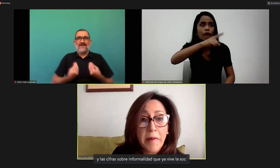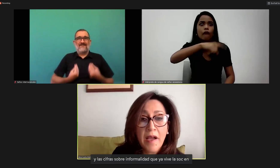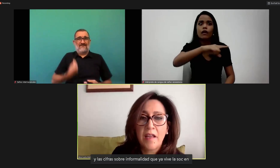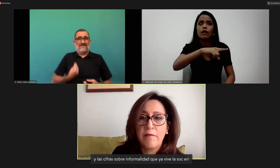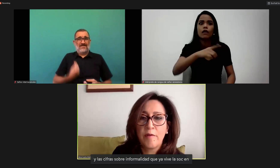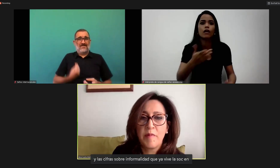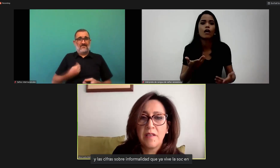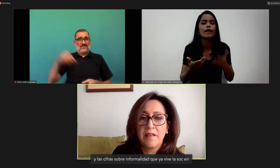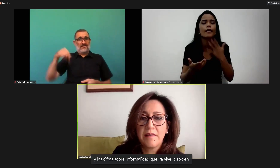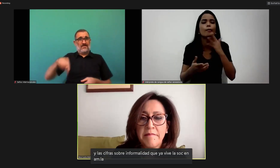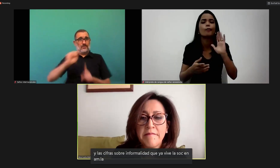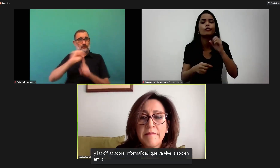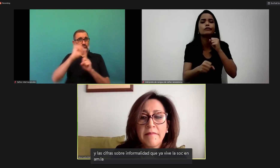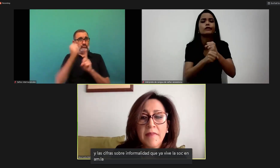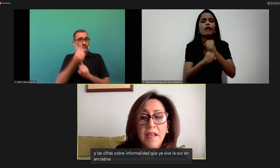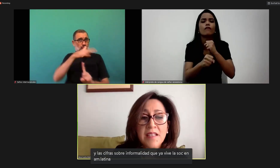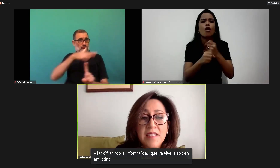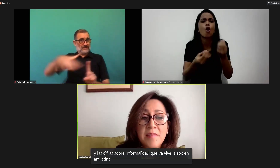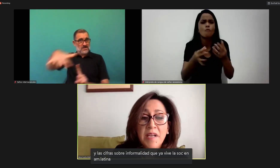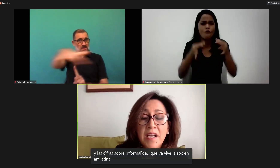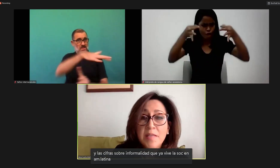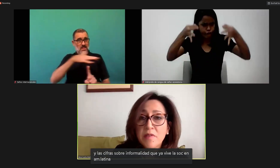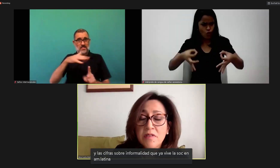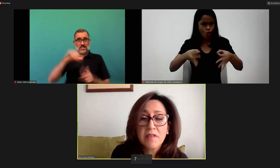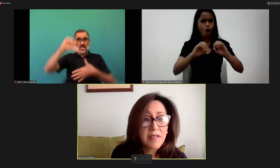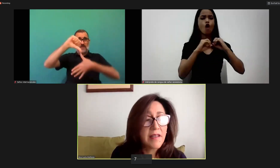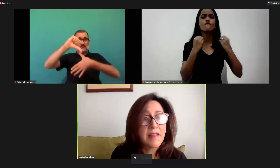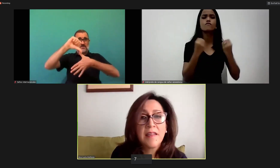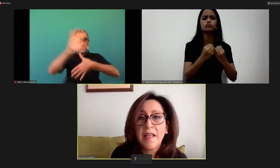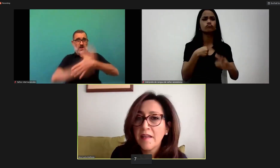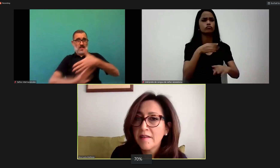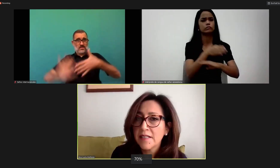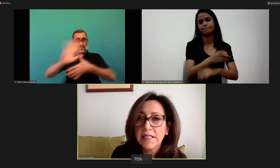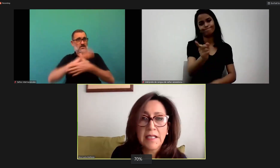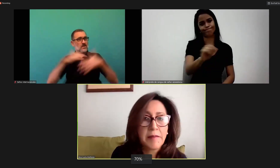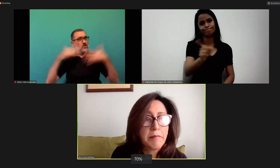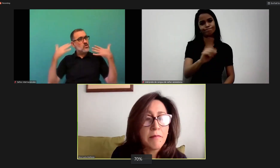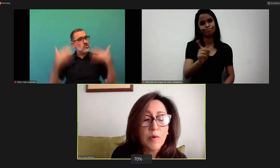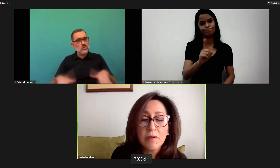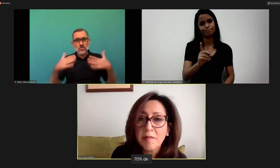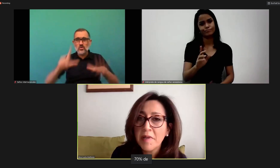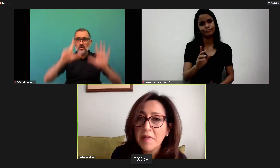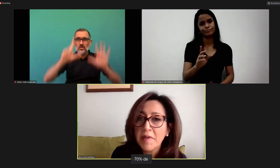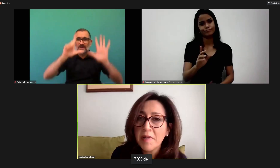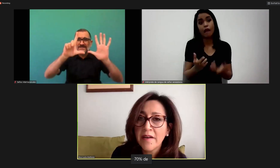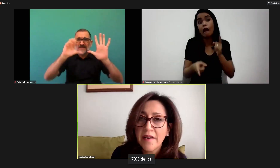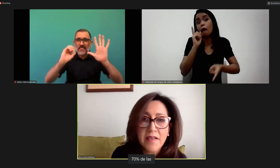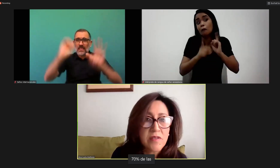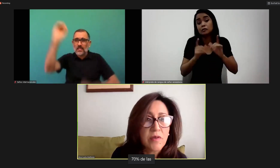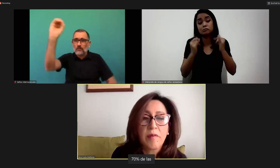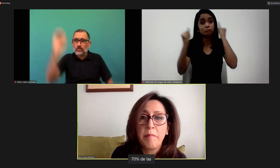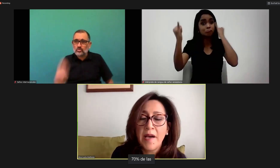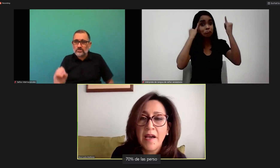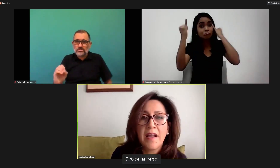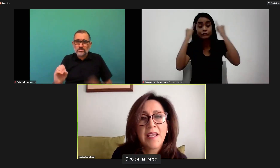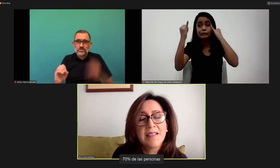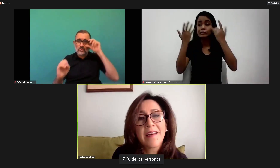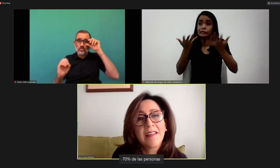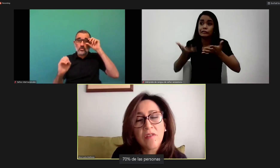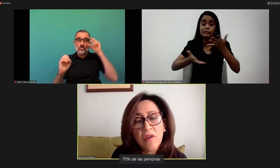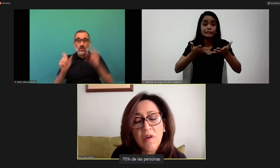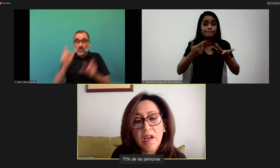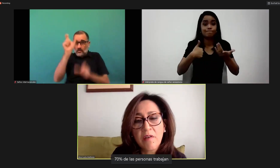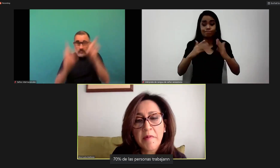región trabaja en la informalidad. Es decir, mecanismos de múltiple restricción para